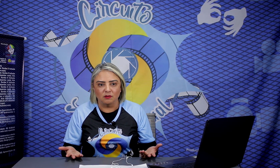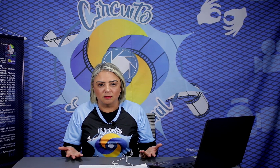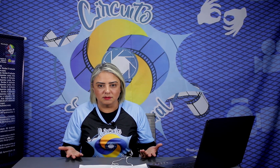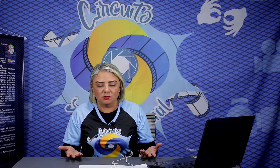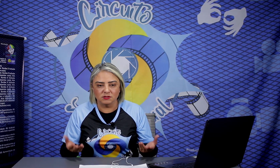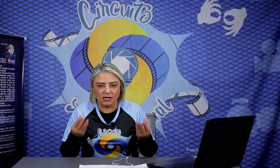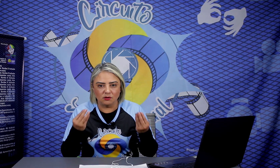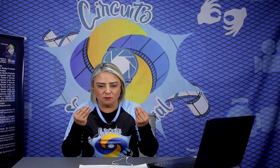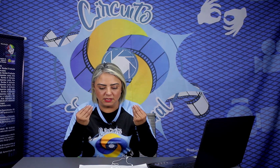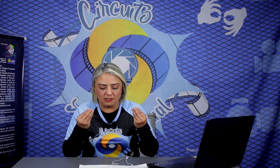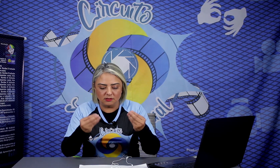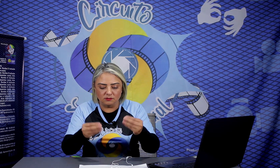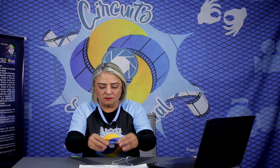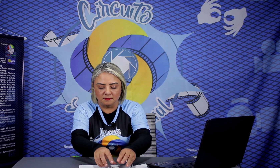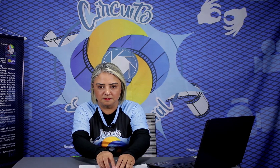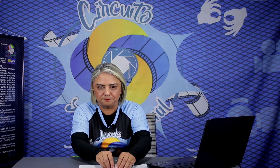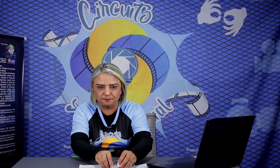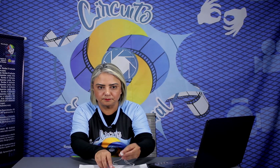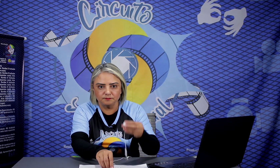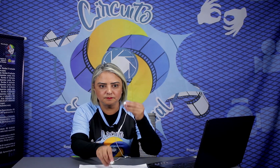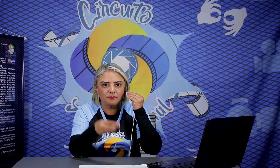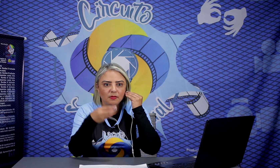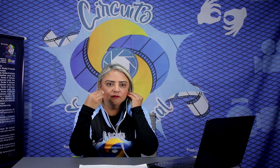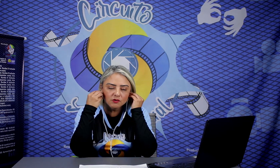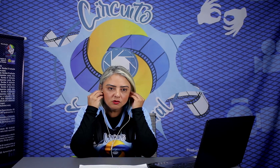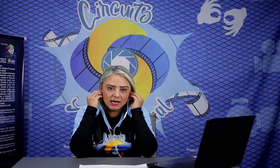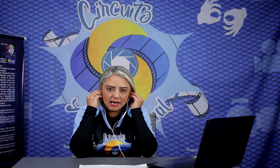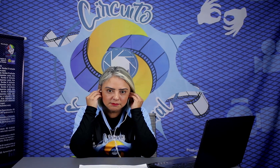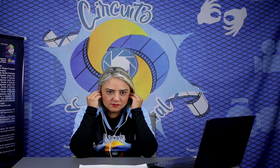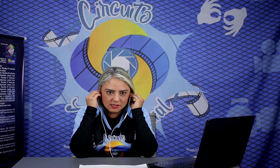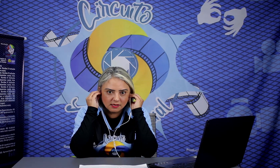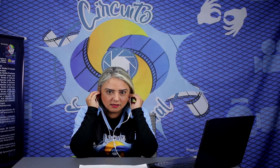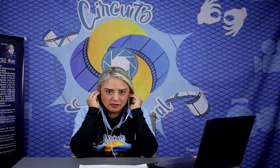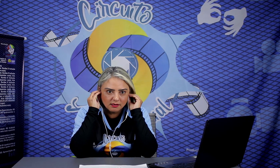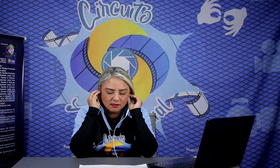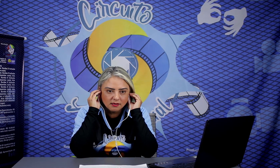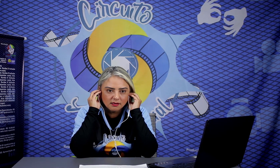Você consegue compreender? Ficou claro para você?